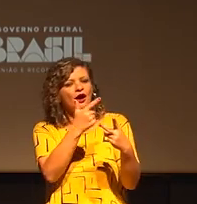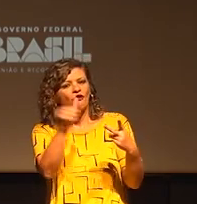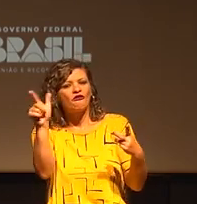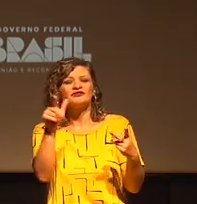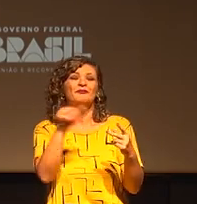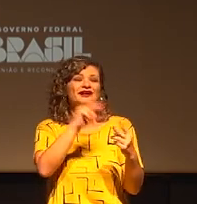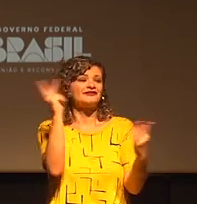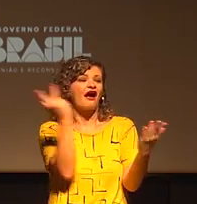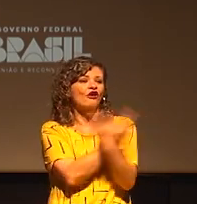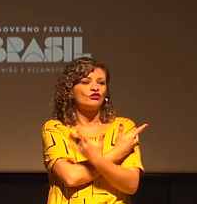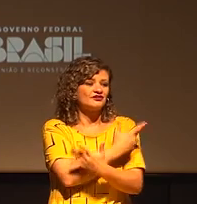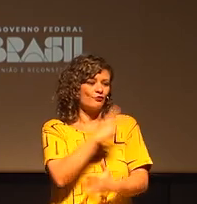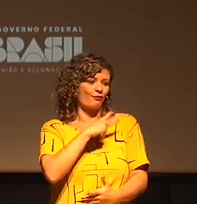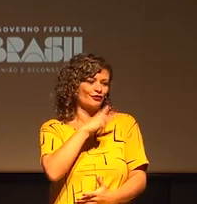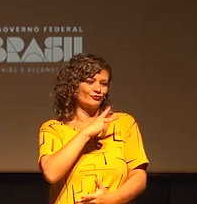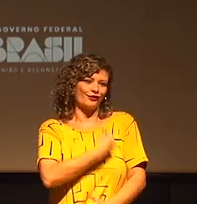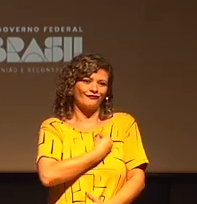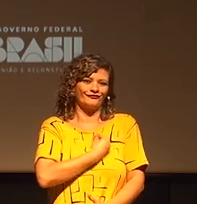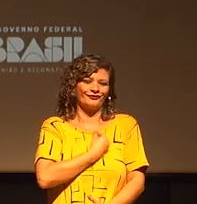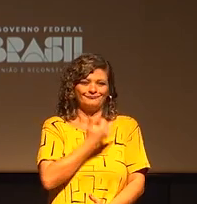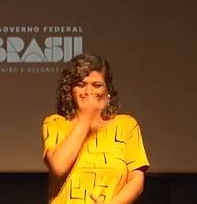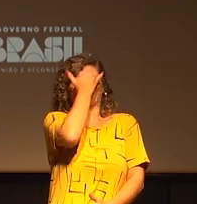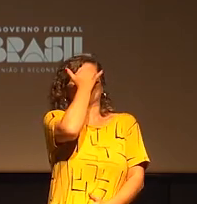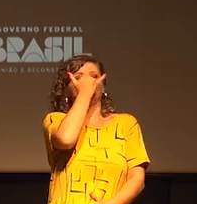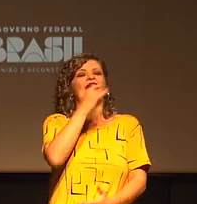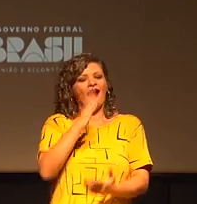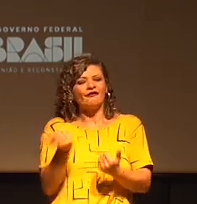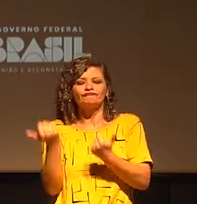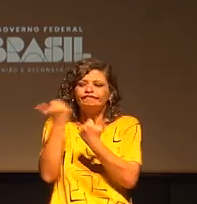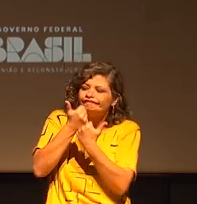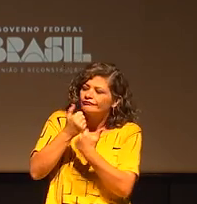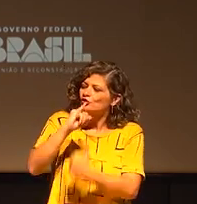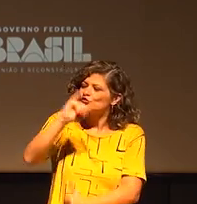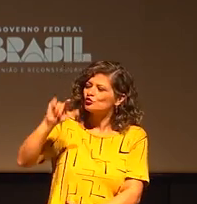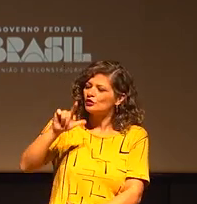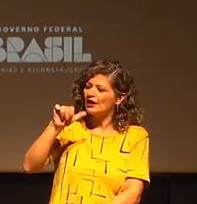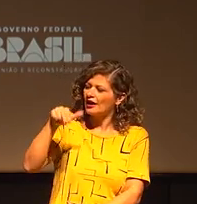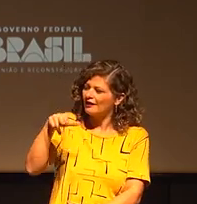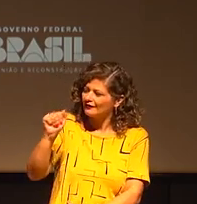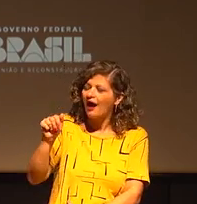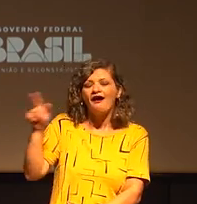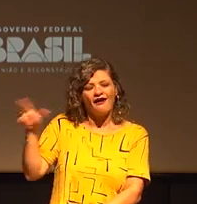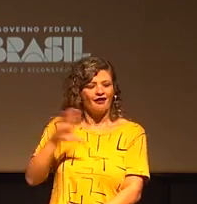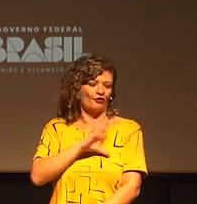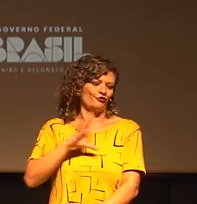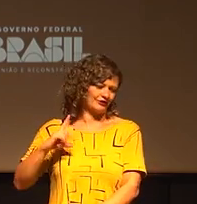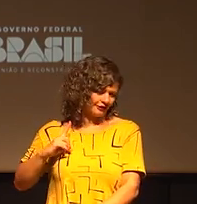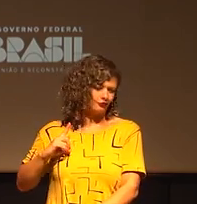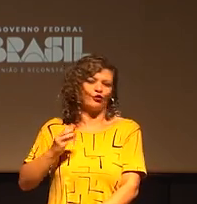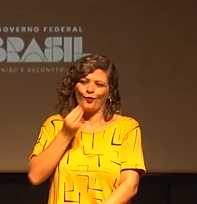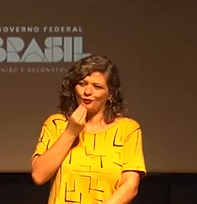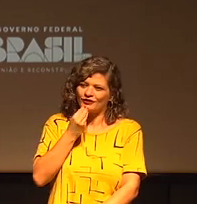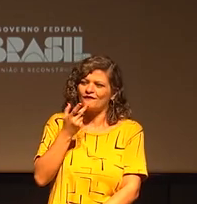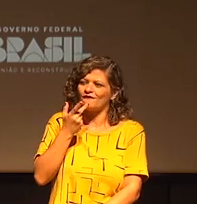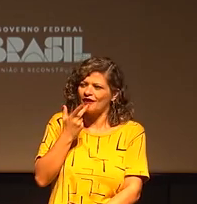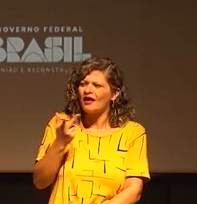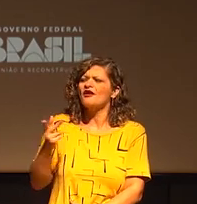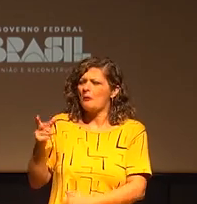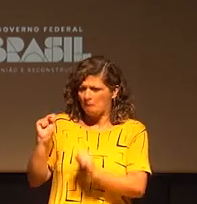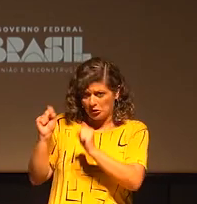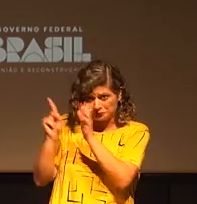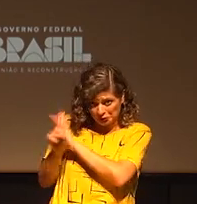imprevisto pessoal mas a Ju tá aqui a Juliana veio que ela também é coordenadora vai poder falar eu falei você vai vou fazer todas as perguntas